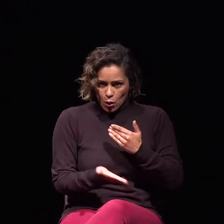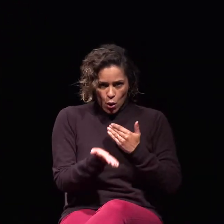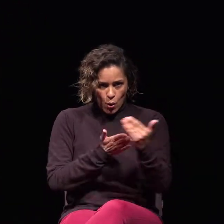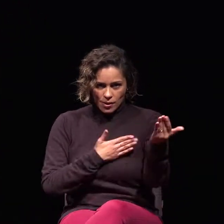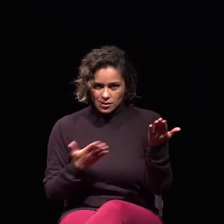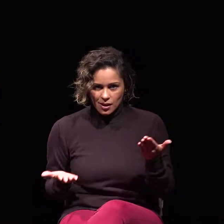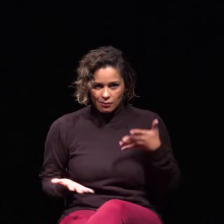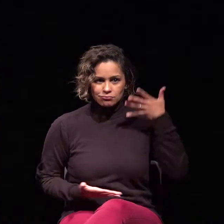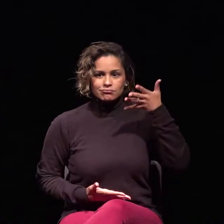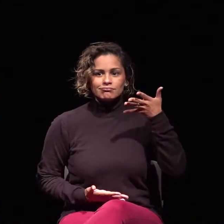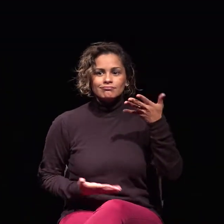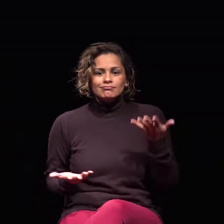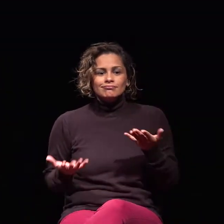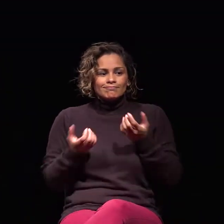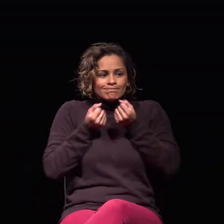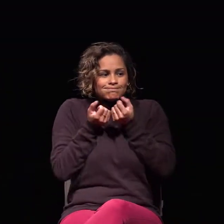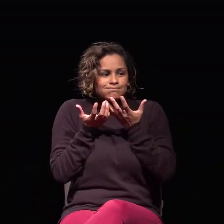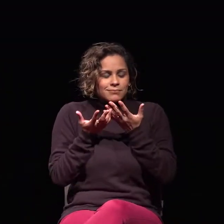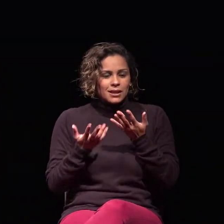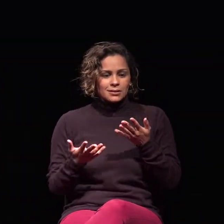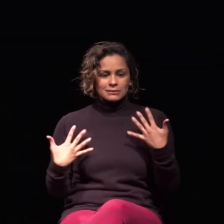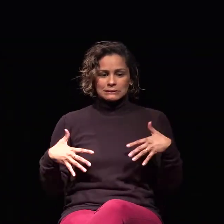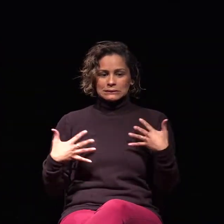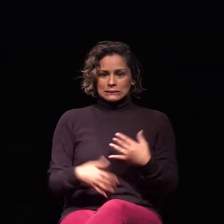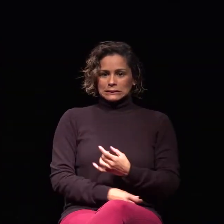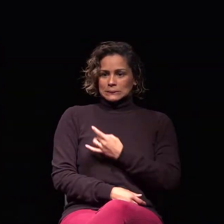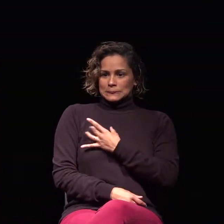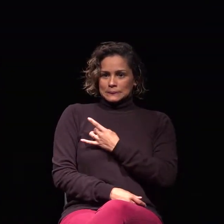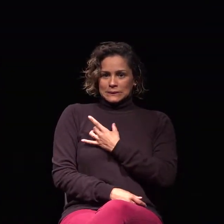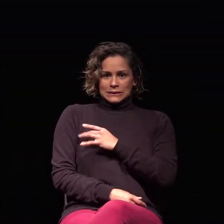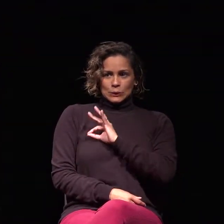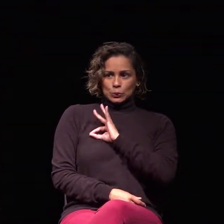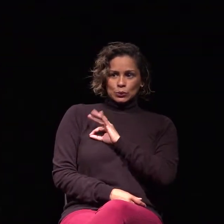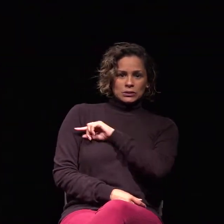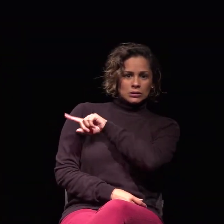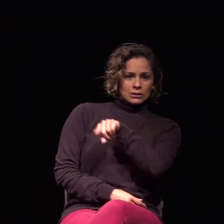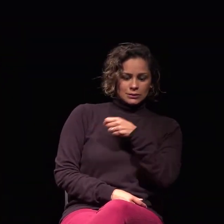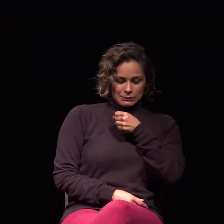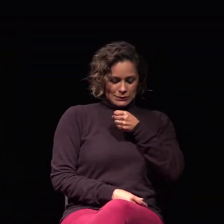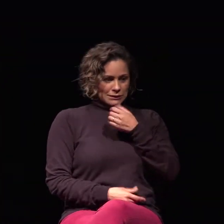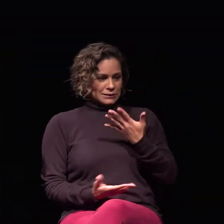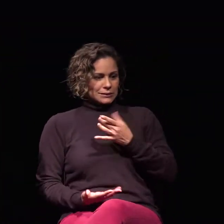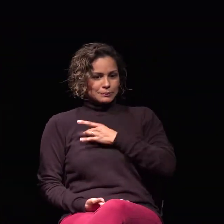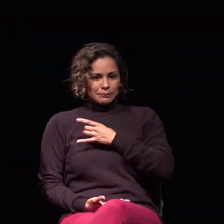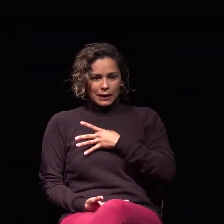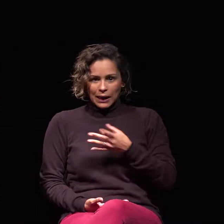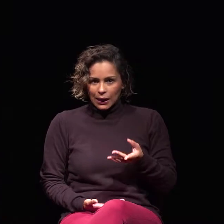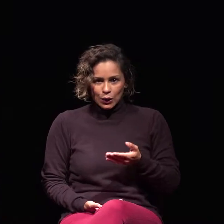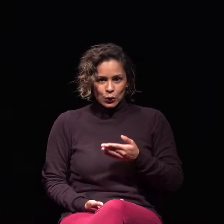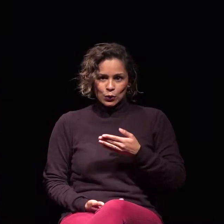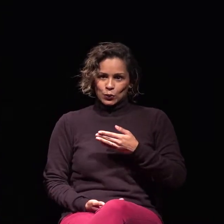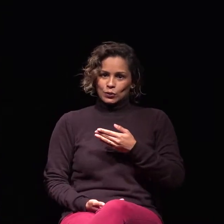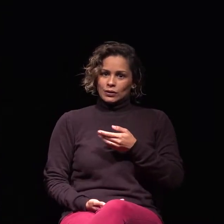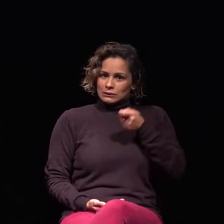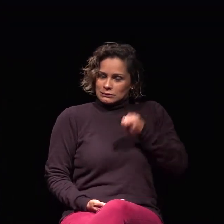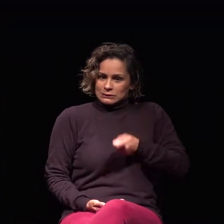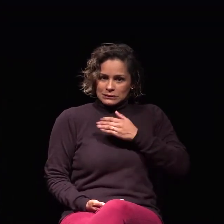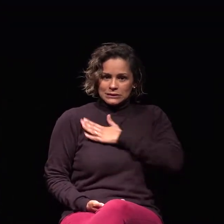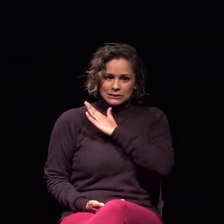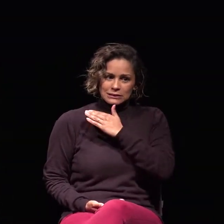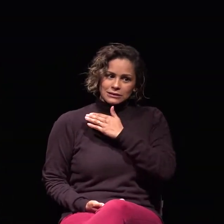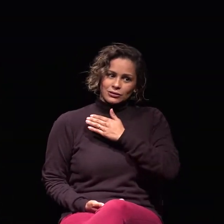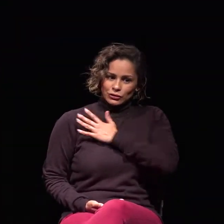foi tão difícil que todo mundo morria de medo do microfone, medo dos policiais, medo da ditadura. Então, a gente falou, nossa, para que